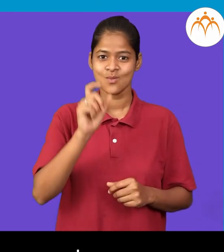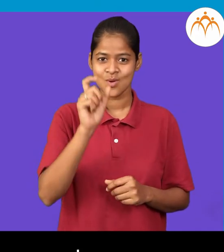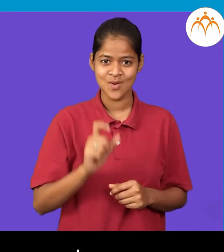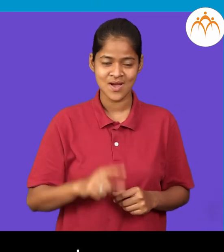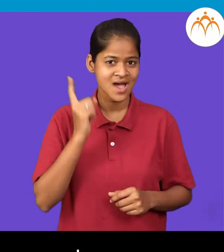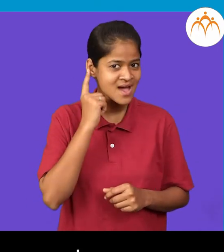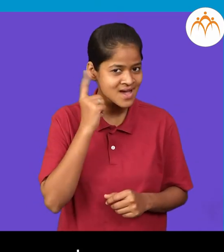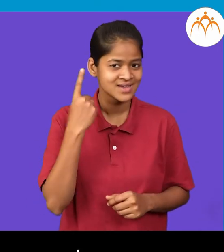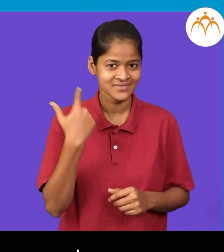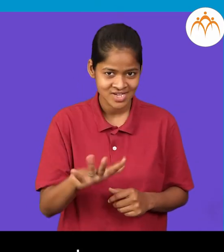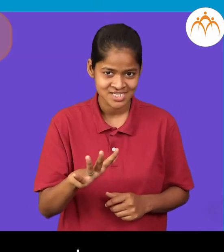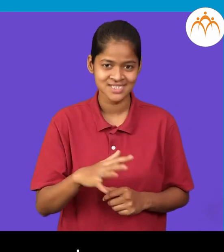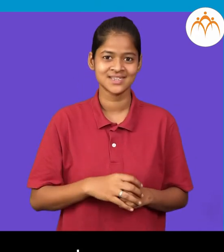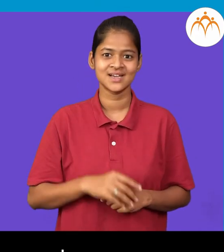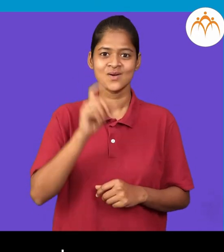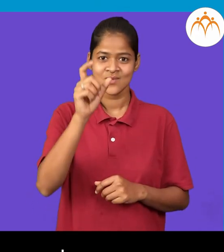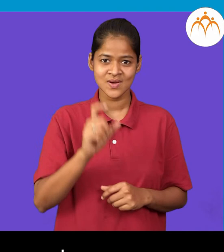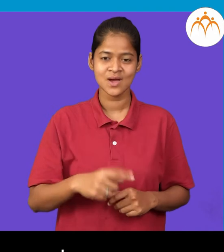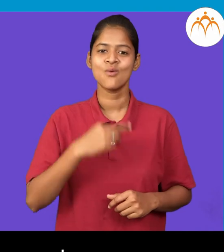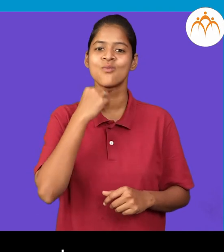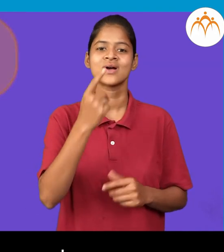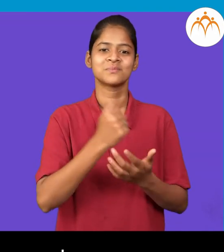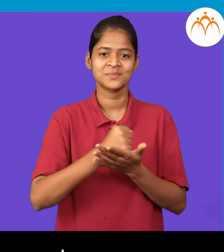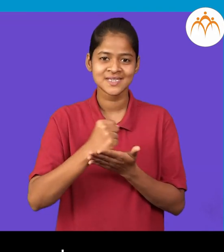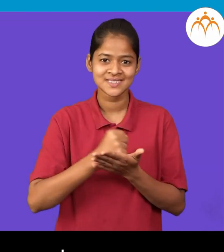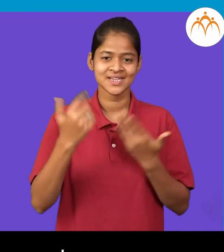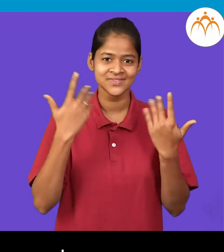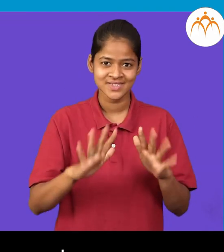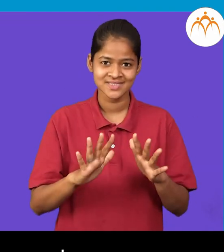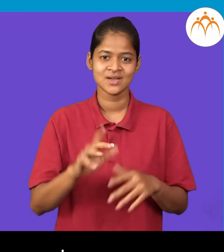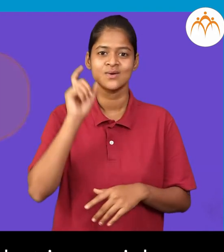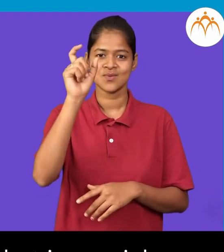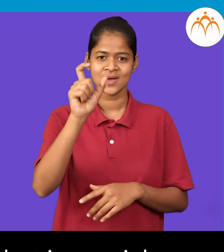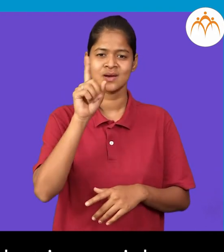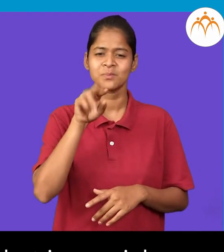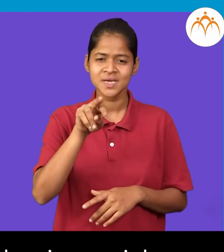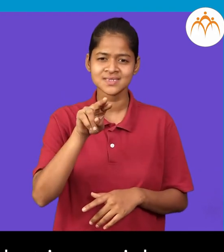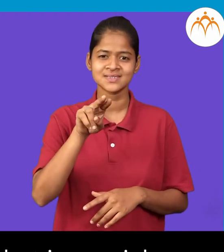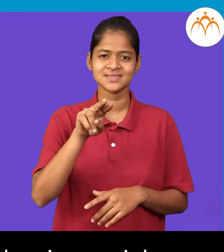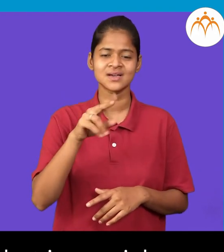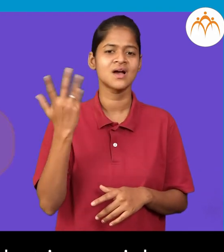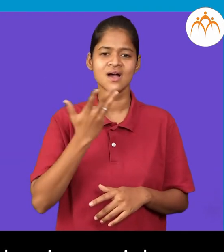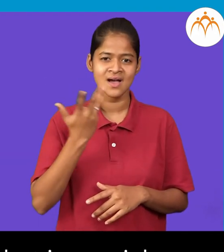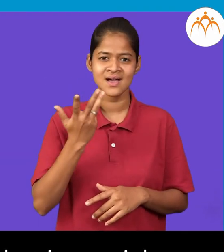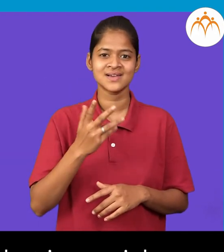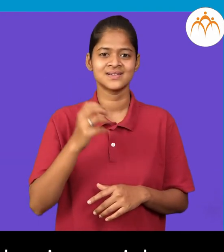वी लिसन टू वर्ड्स, वी सेड द वर्ड्स, वी अंडरस्टूड वॉट इज